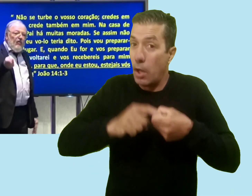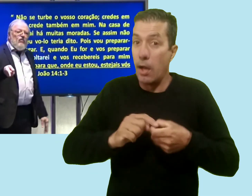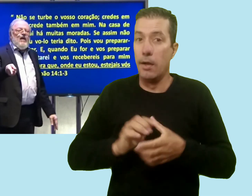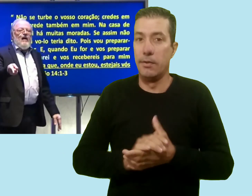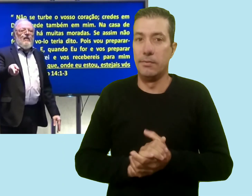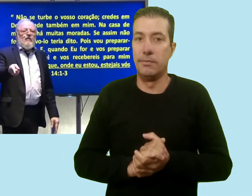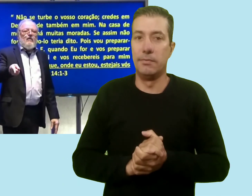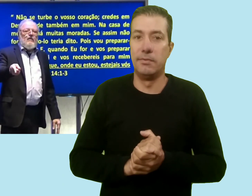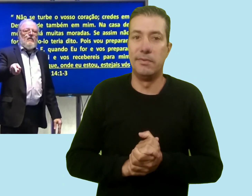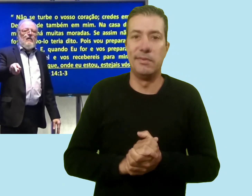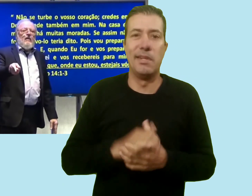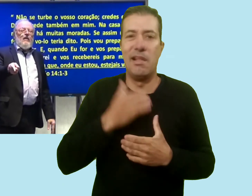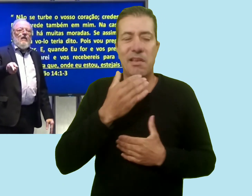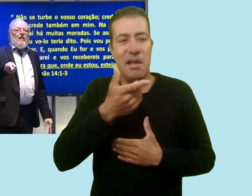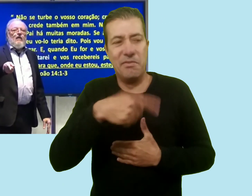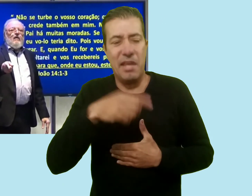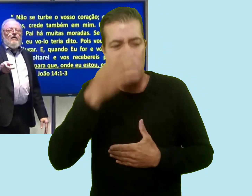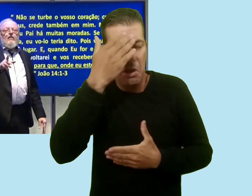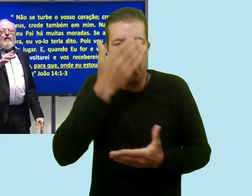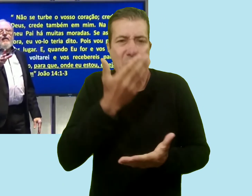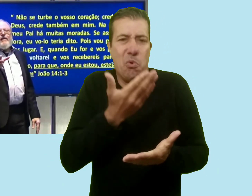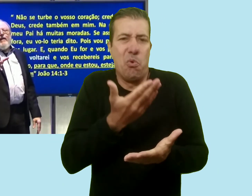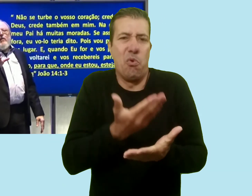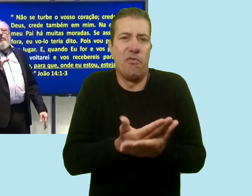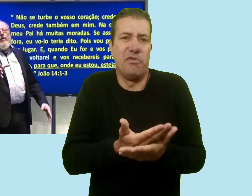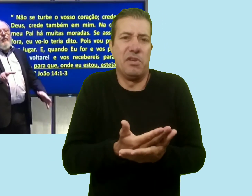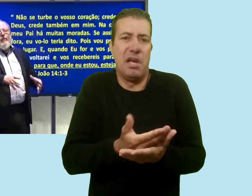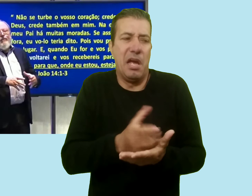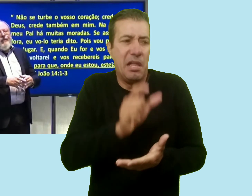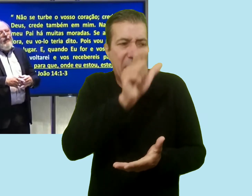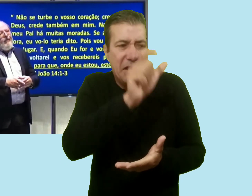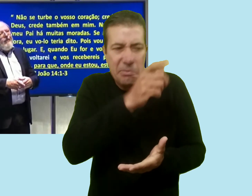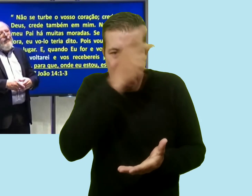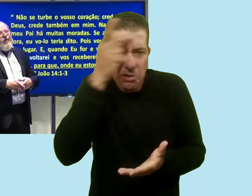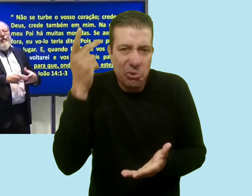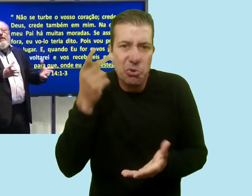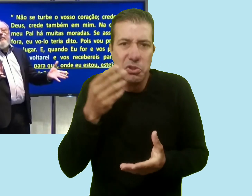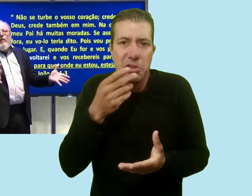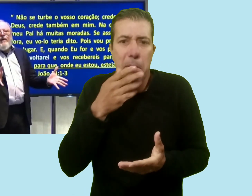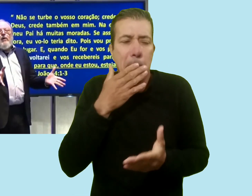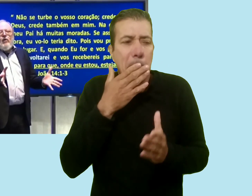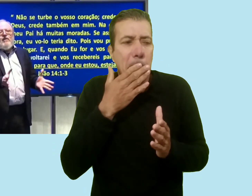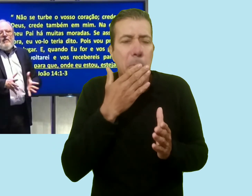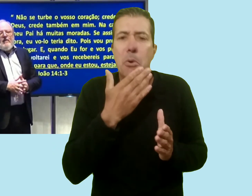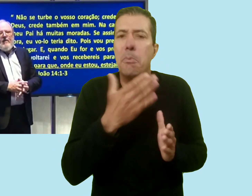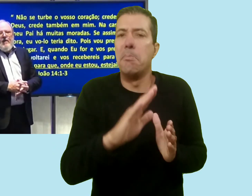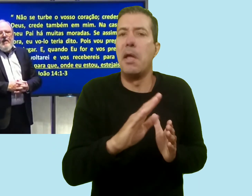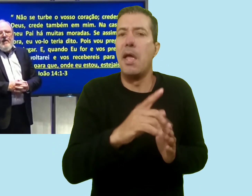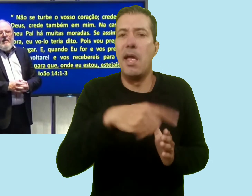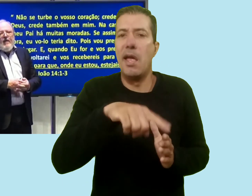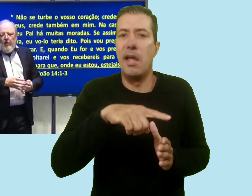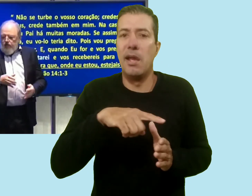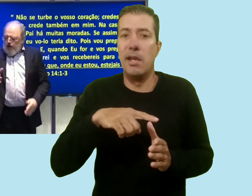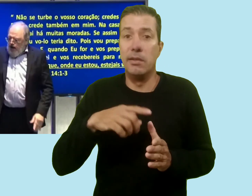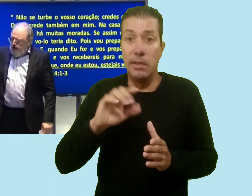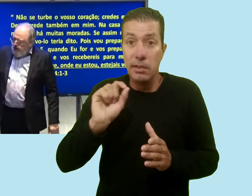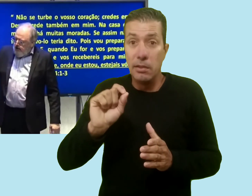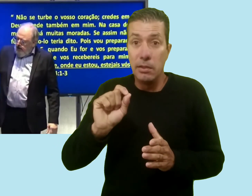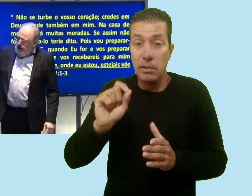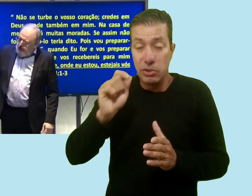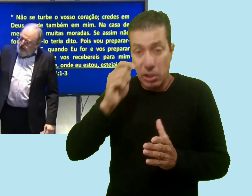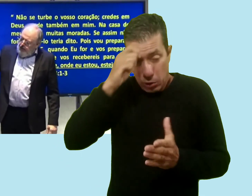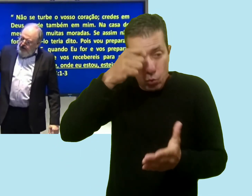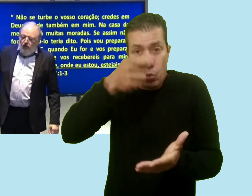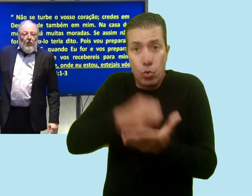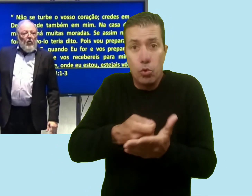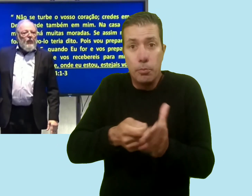Eu vou voltar. Então não adianta você querer confiar em gente que te promete coisas. Você tem que confiar em